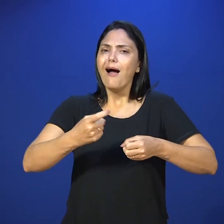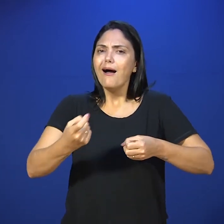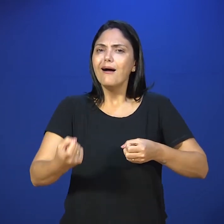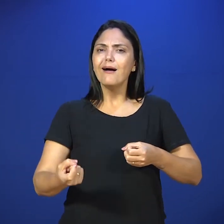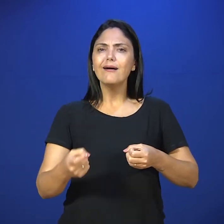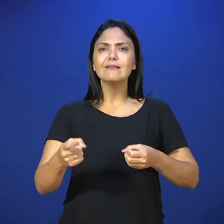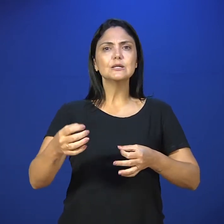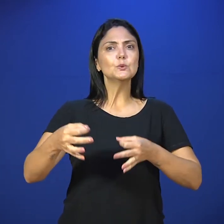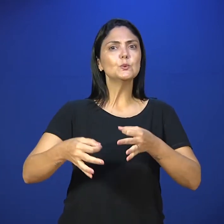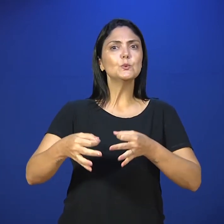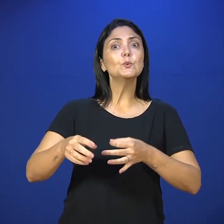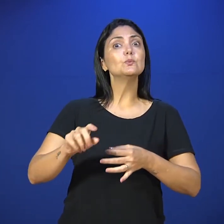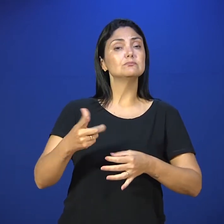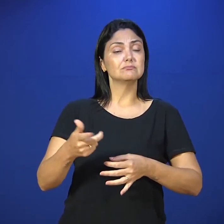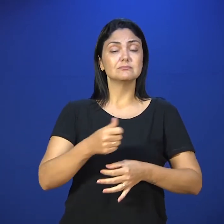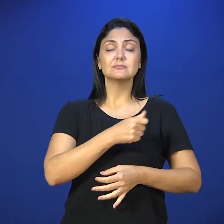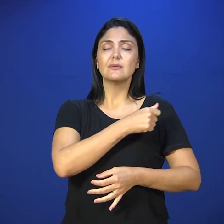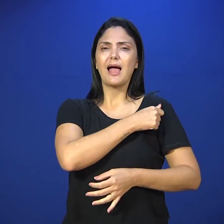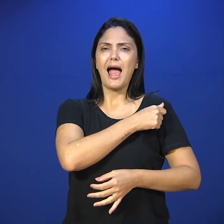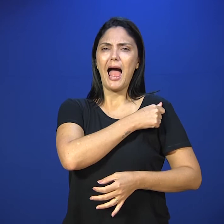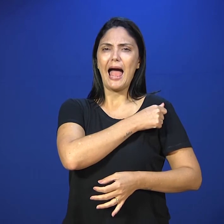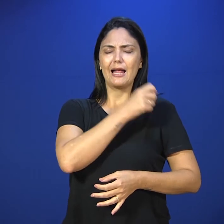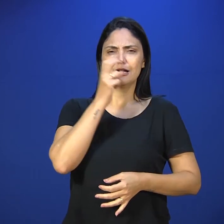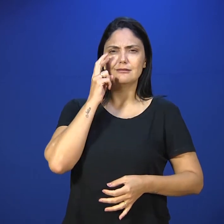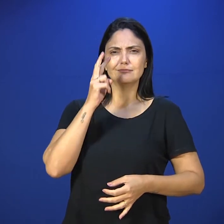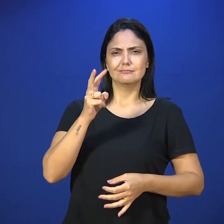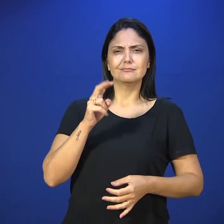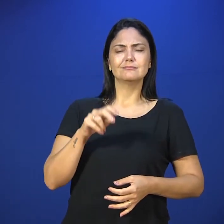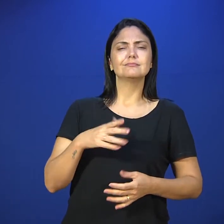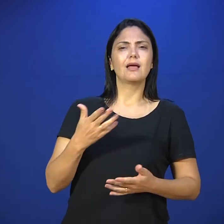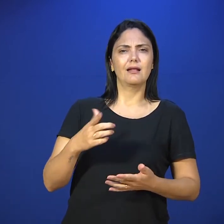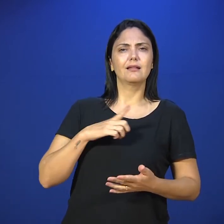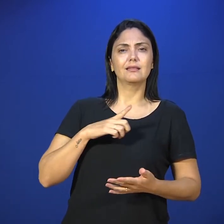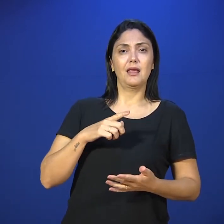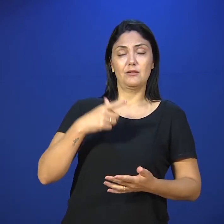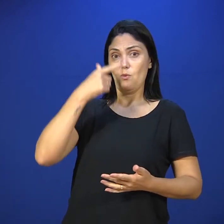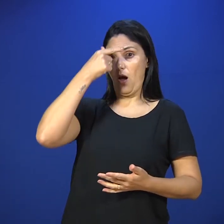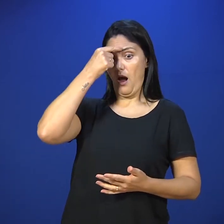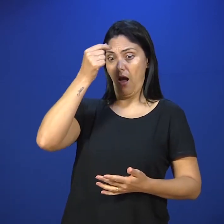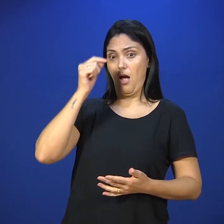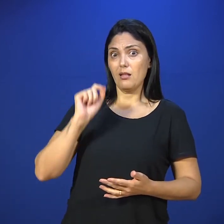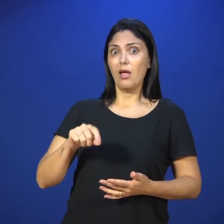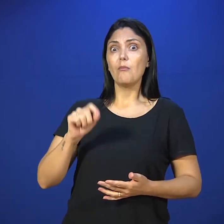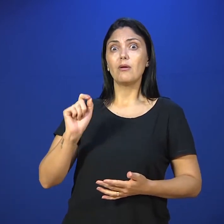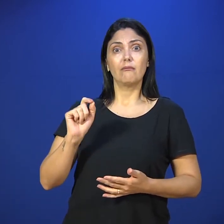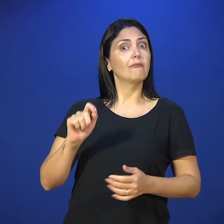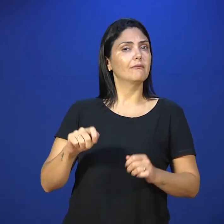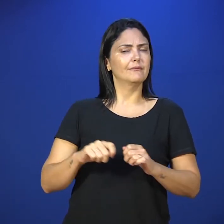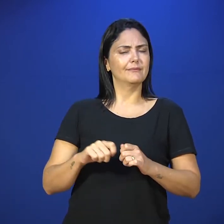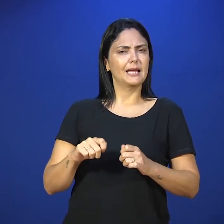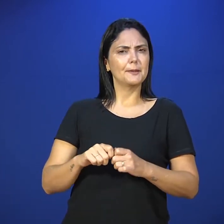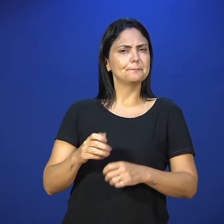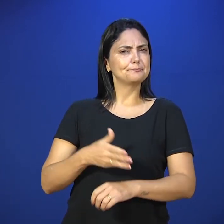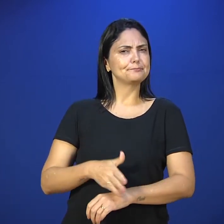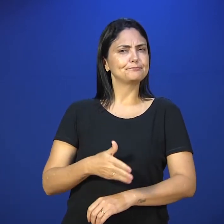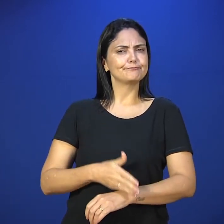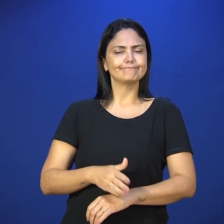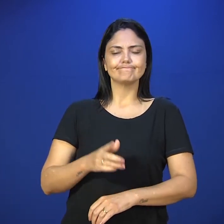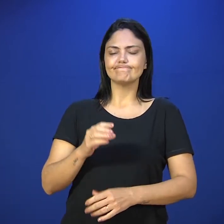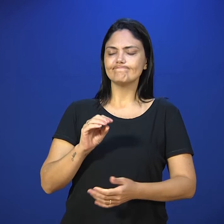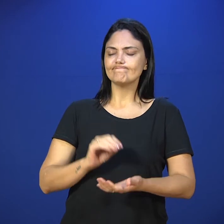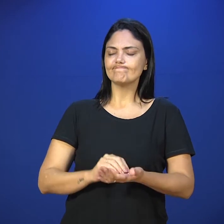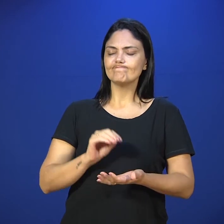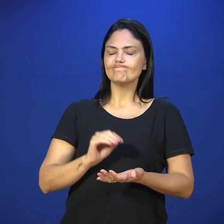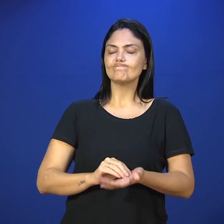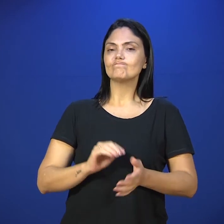e jurídico caso o aluno, após sindicância ou inquéritos acadêmicos, seja penalizado pela prática de conduta